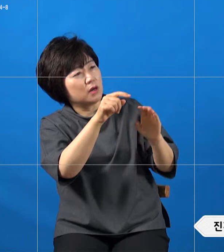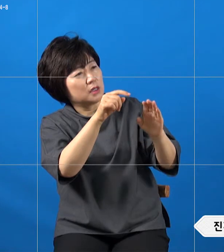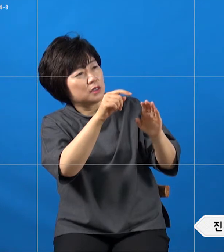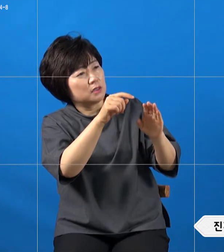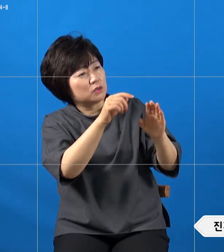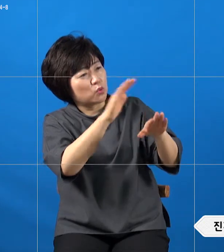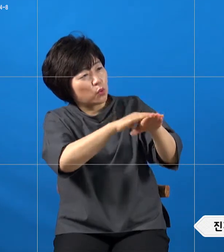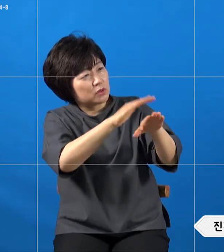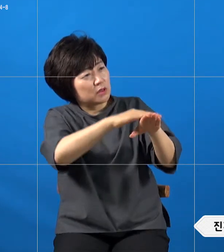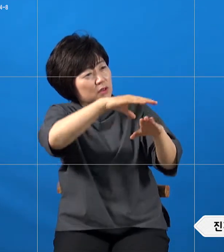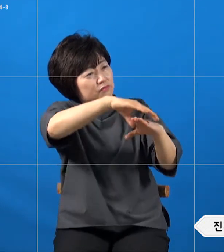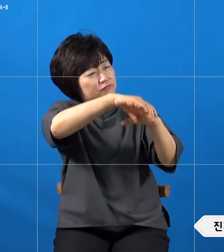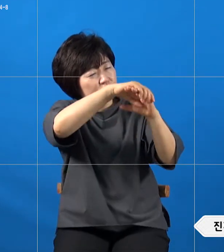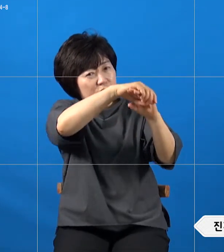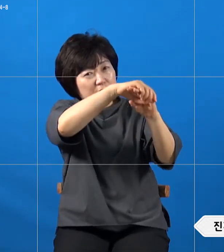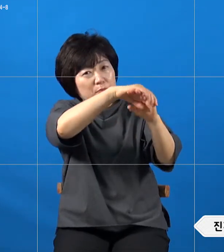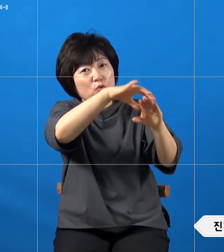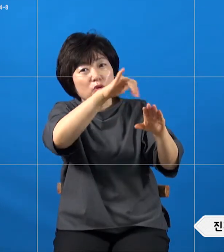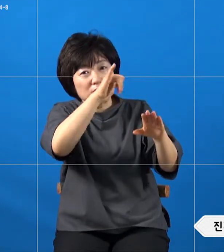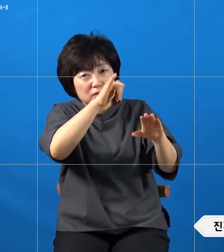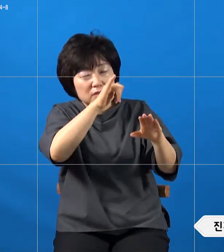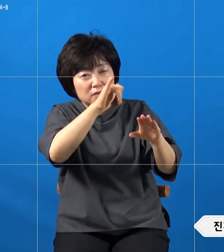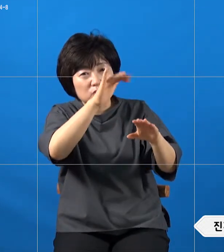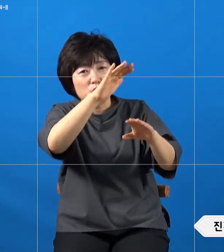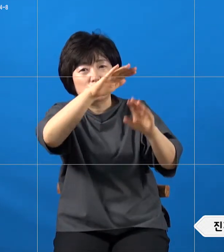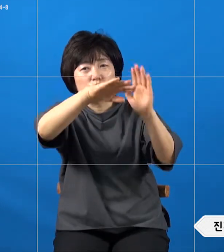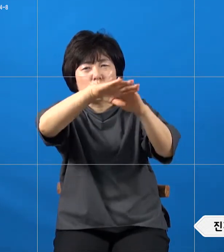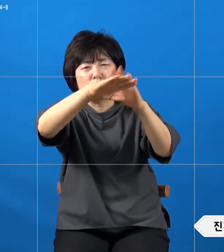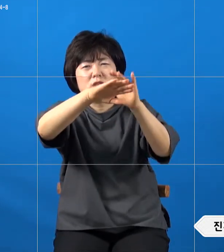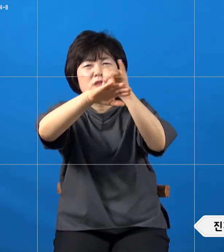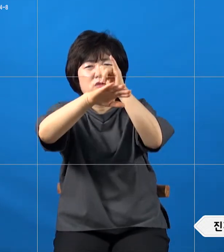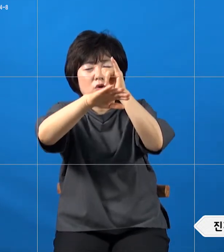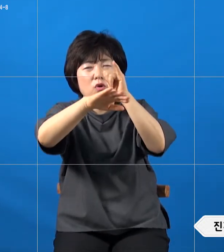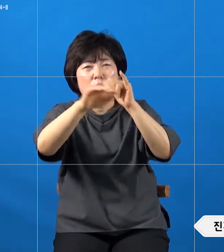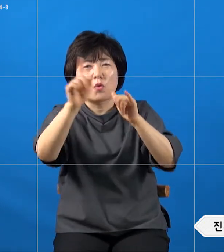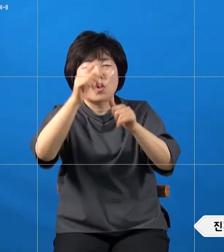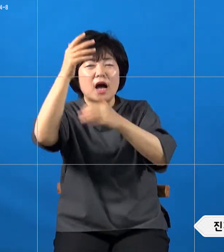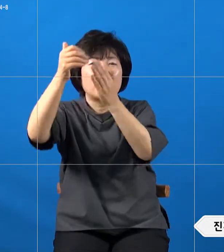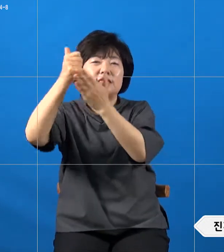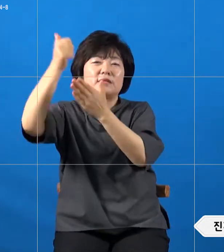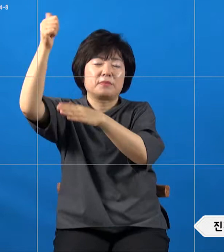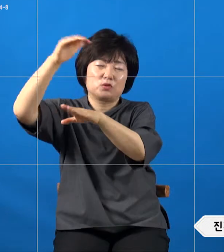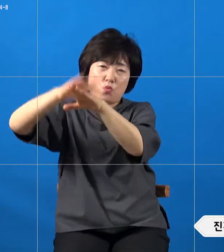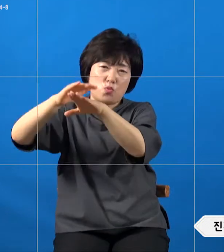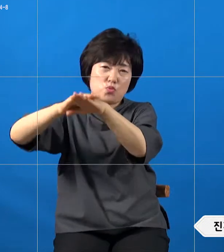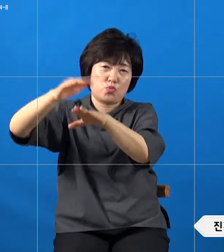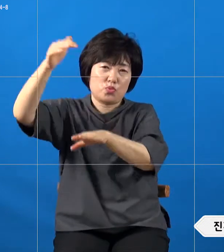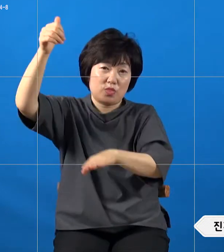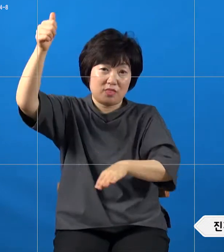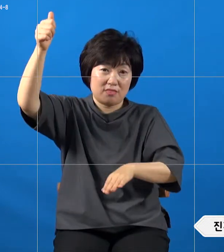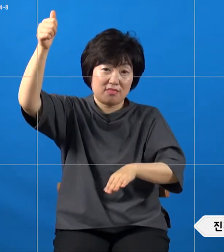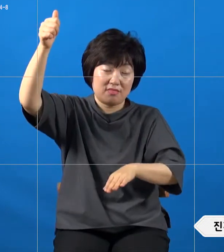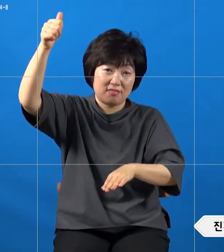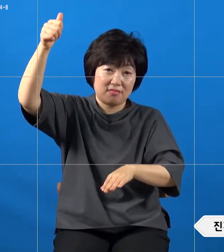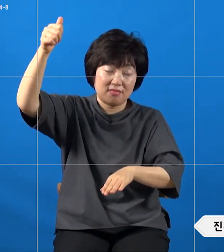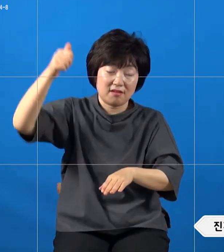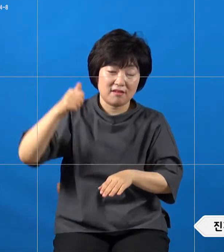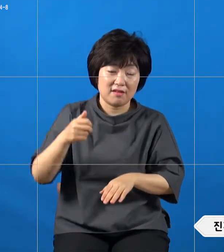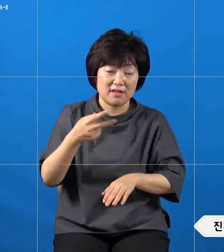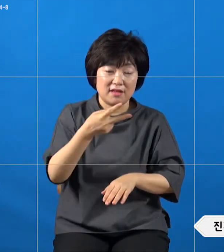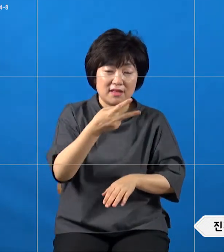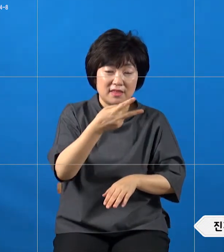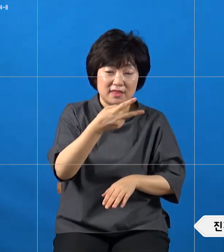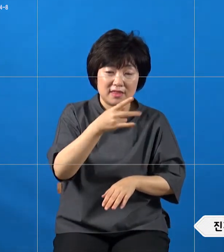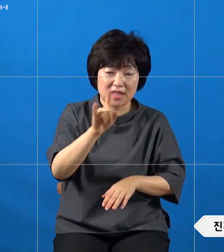손이 보입니다. The Hand of God. 하나님의 손. 그 대리석